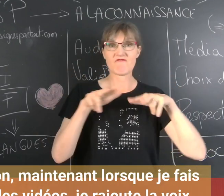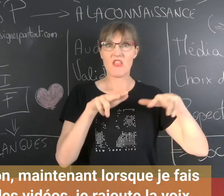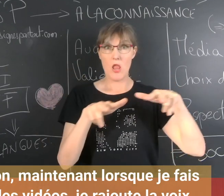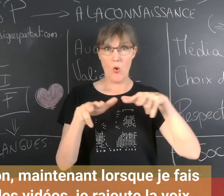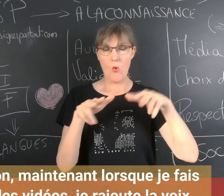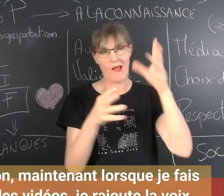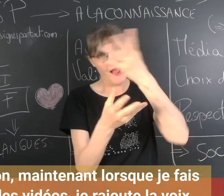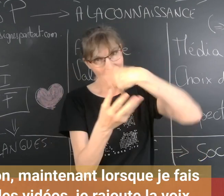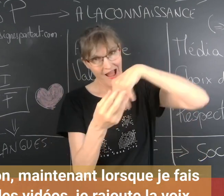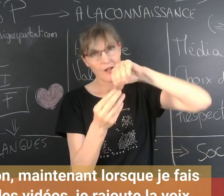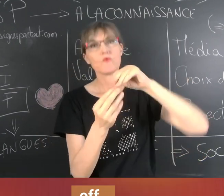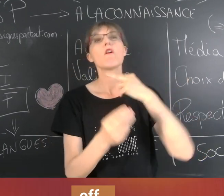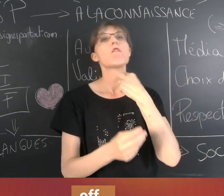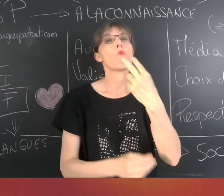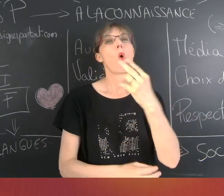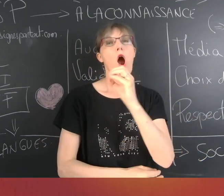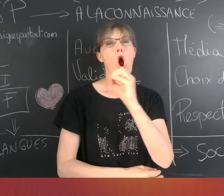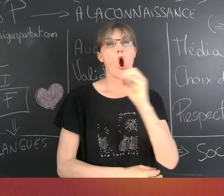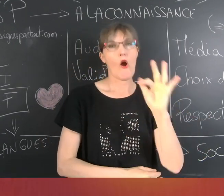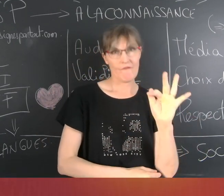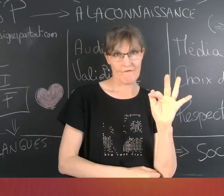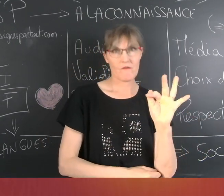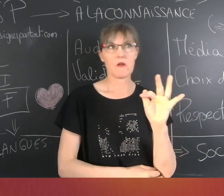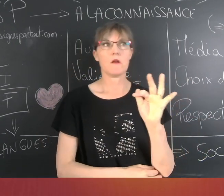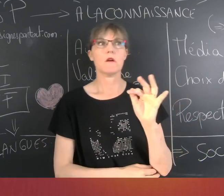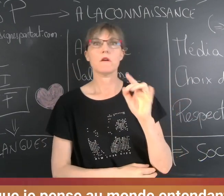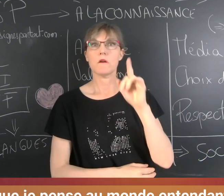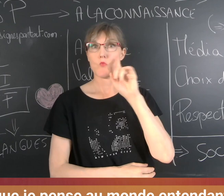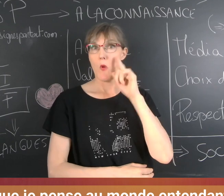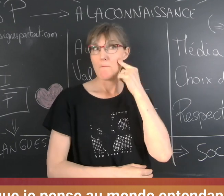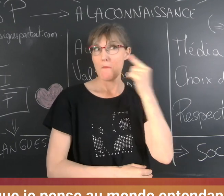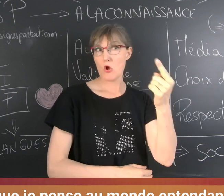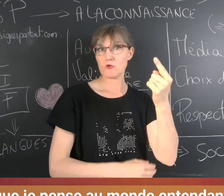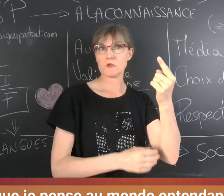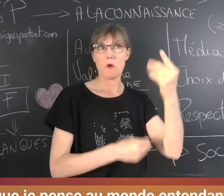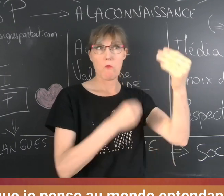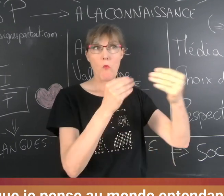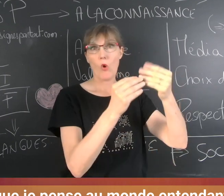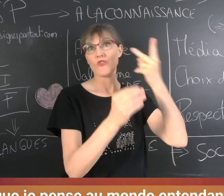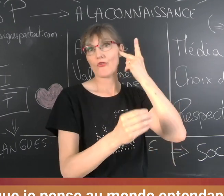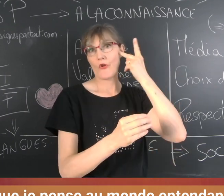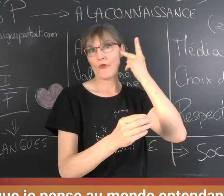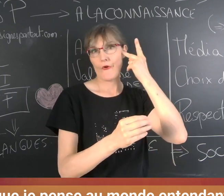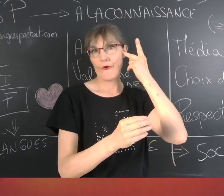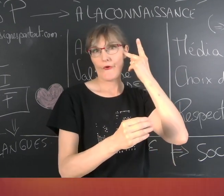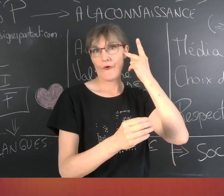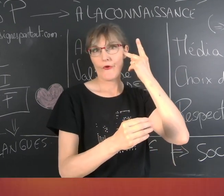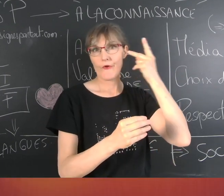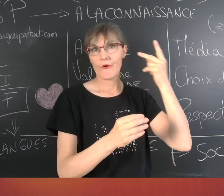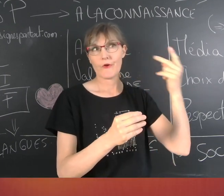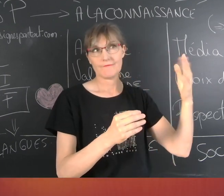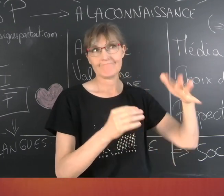Bon, maintenant, lorsque je fais des vidéos, je rajoute la voix off parce que je pense au monde